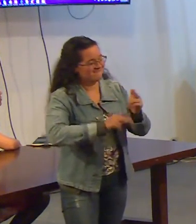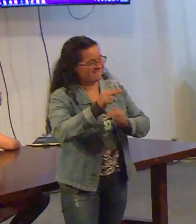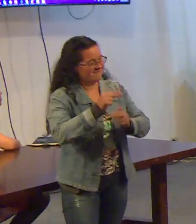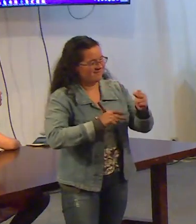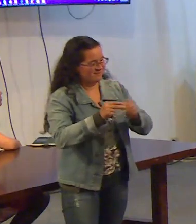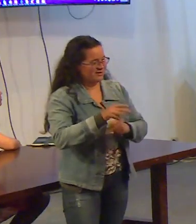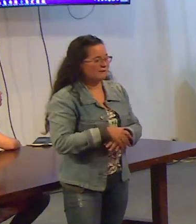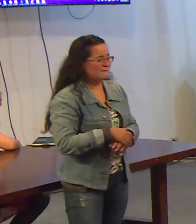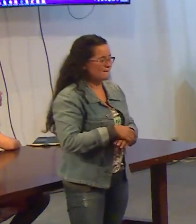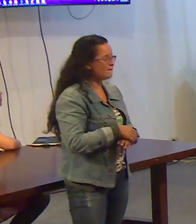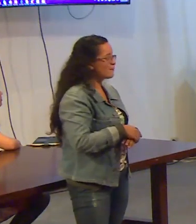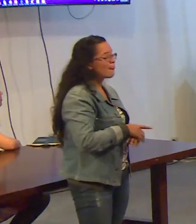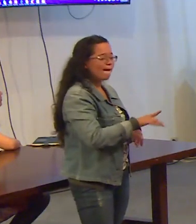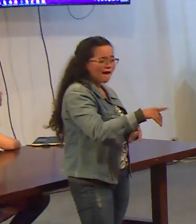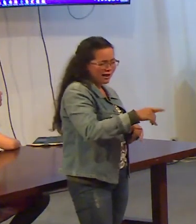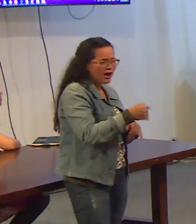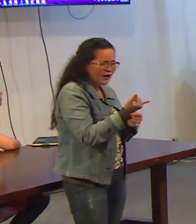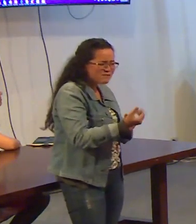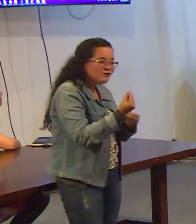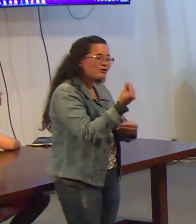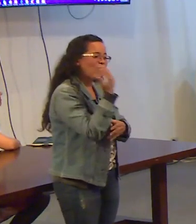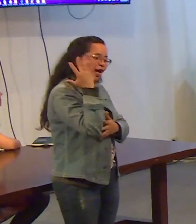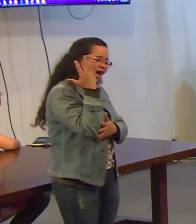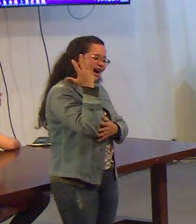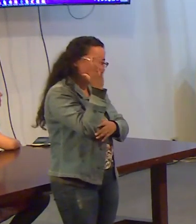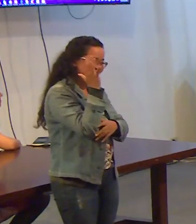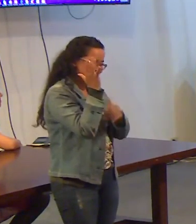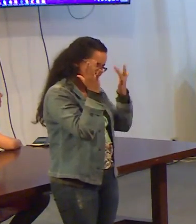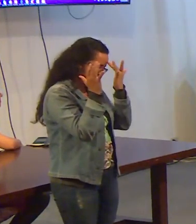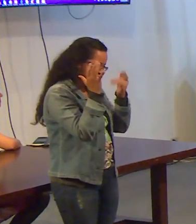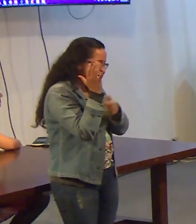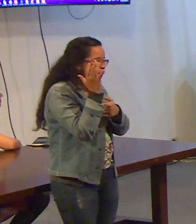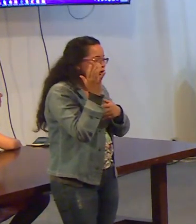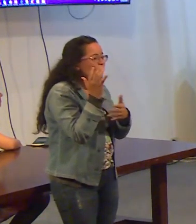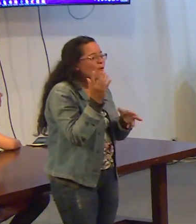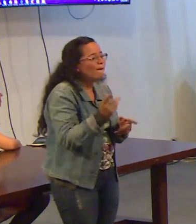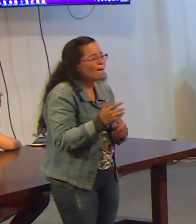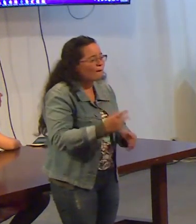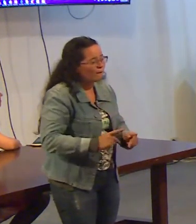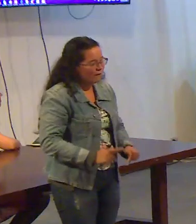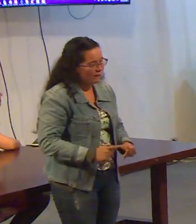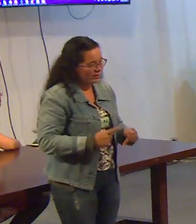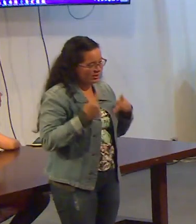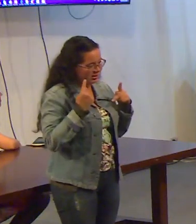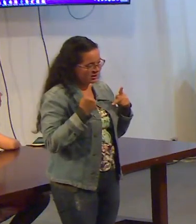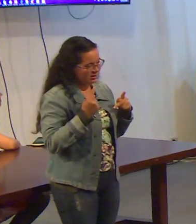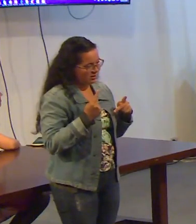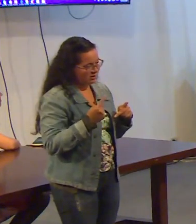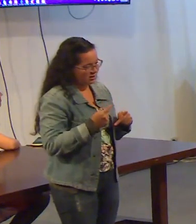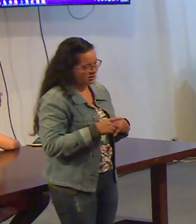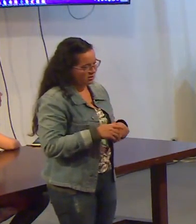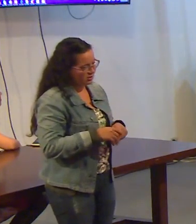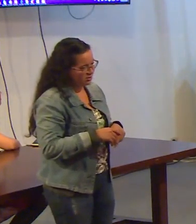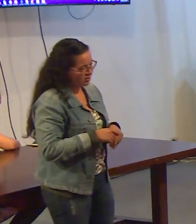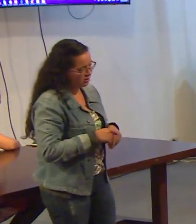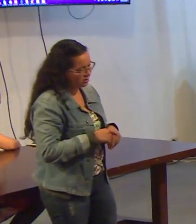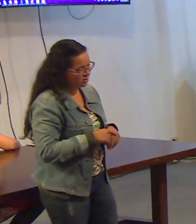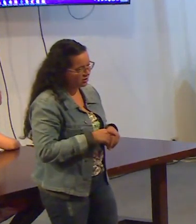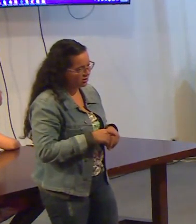mucho el árbol, es porque él tomó vida en ese lugar y fue el árbol y la excusa en el cual los profesionales se acercaron